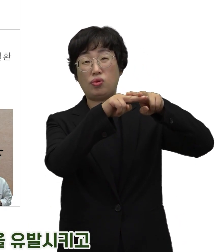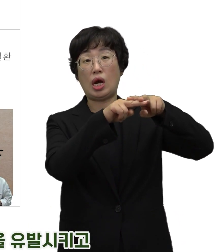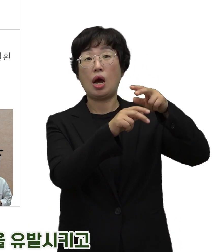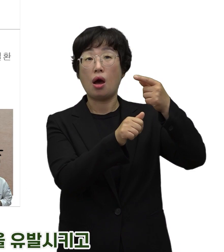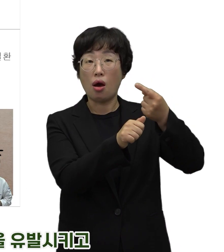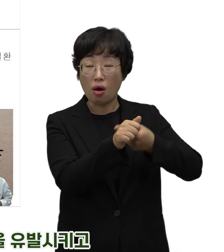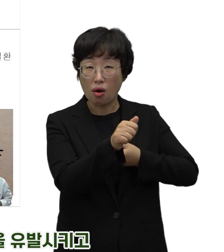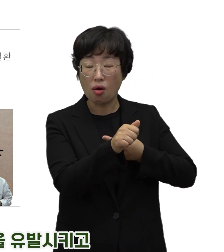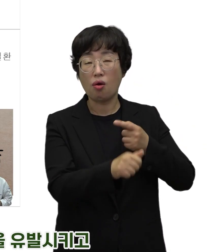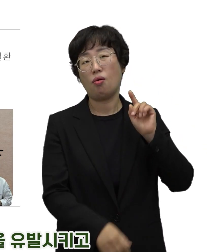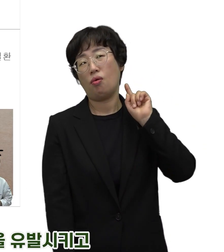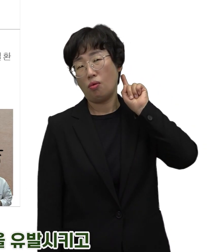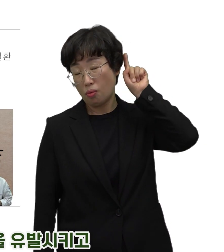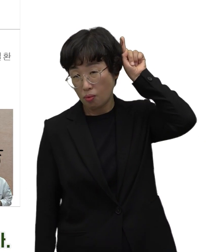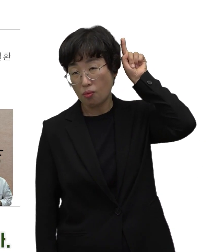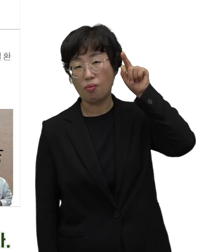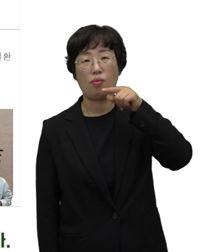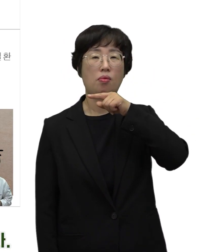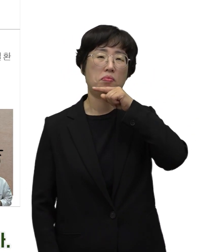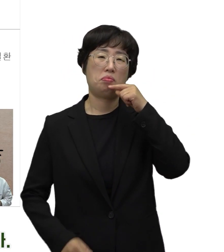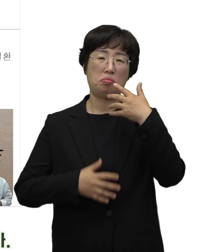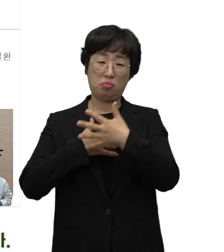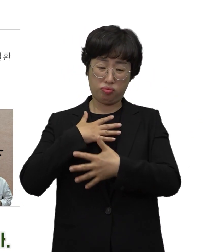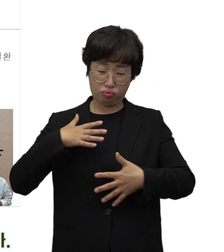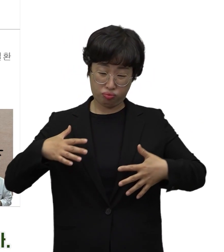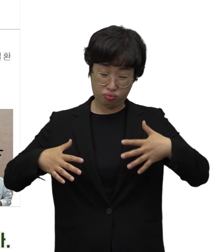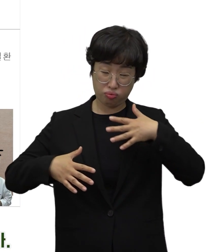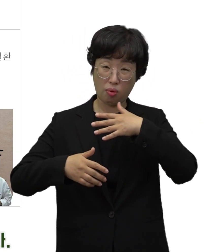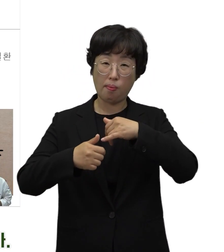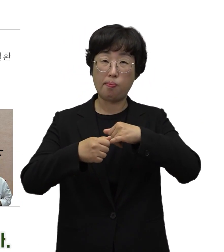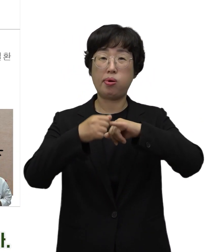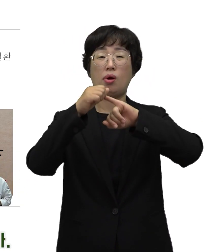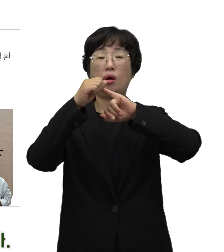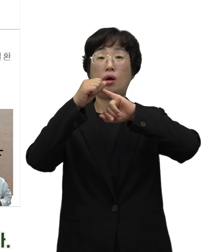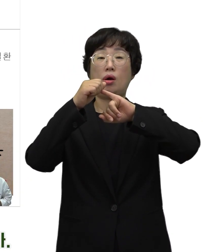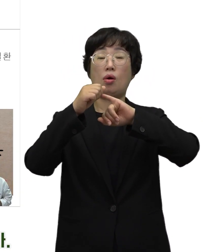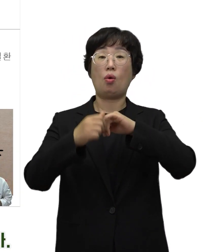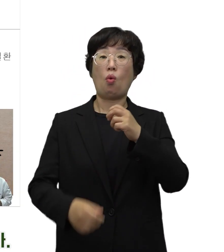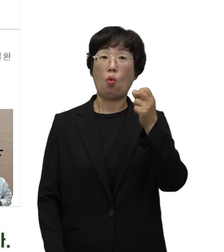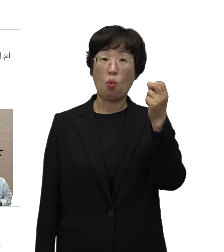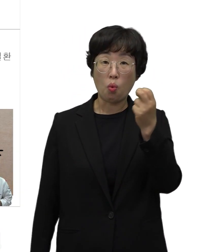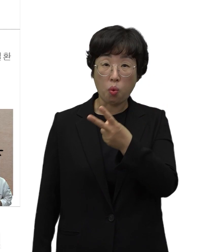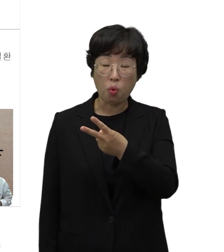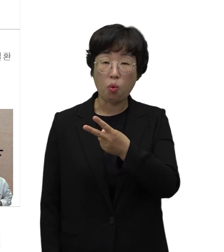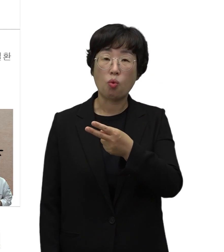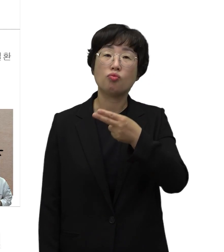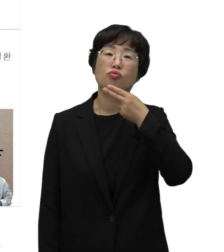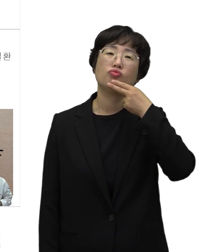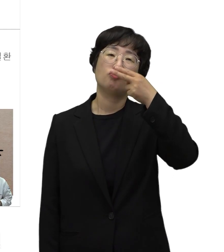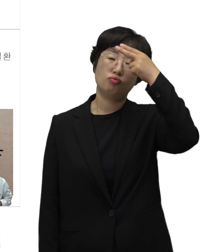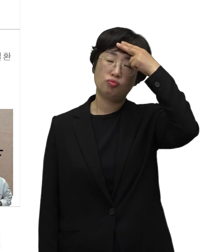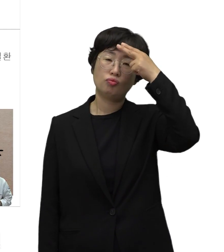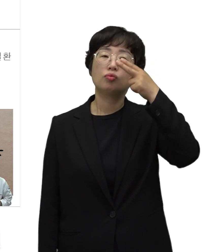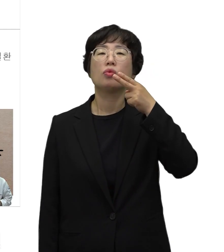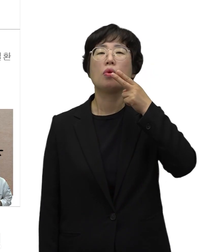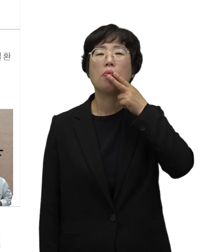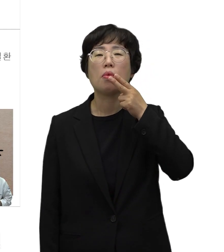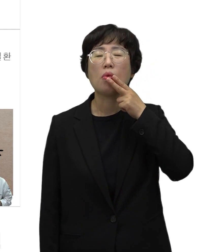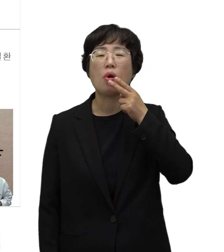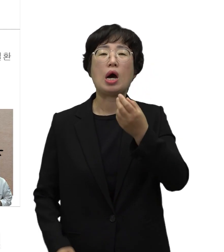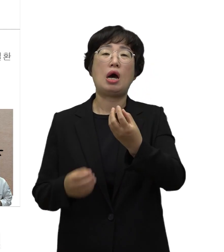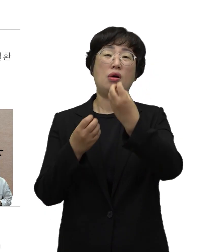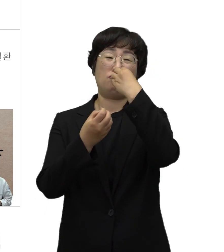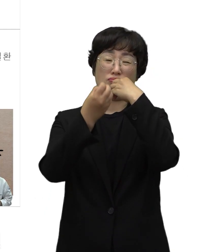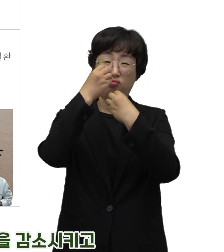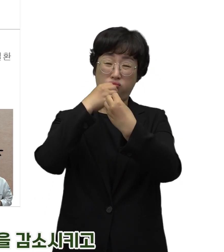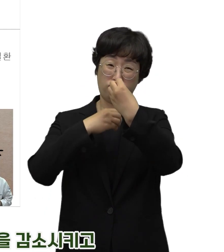부정맥을 유발시키고 또 그로 인해서 동맥경화가 촉진됩니다. 또 흡연과 음주, 폭식의